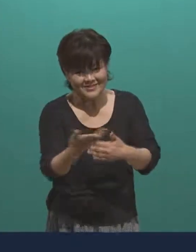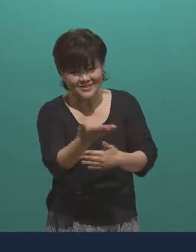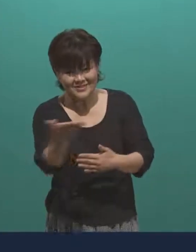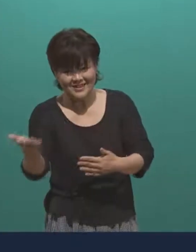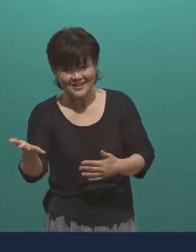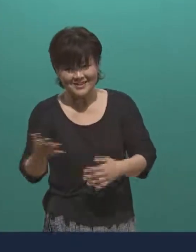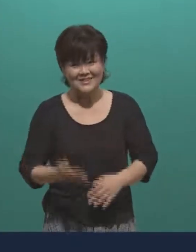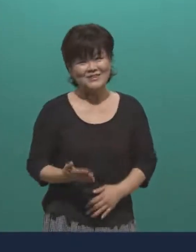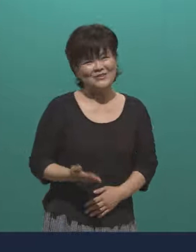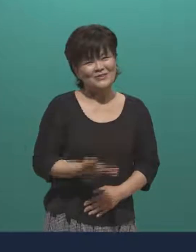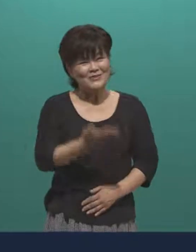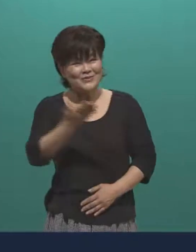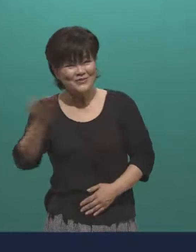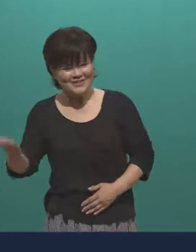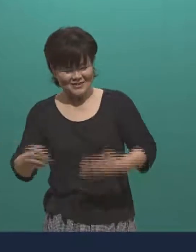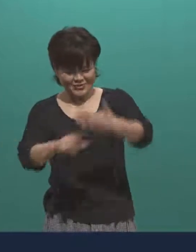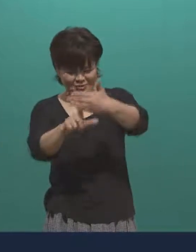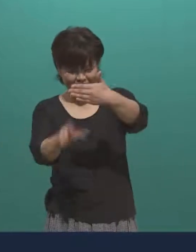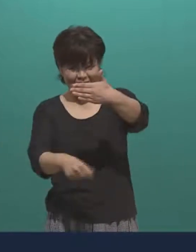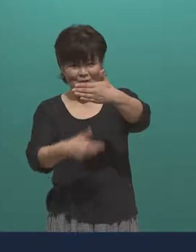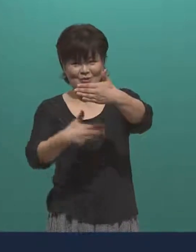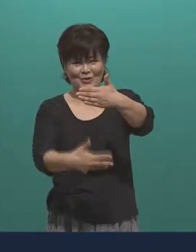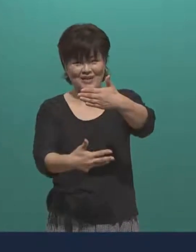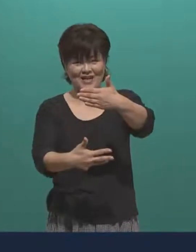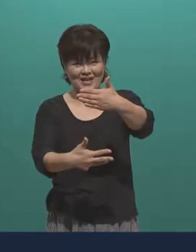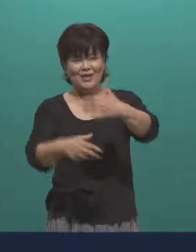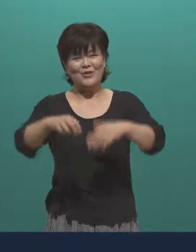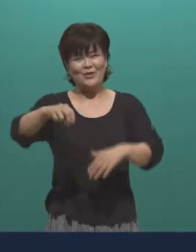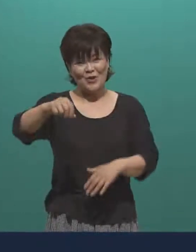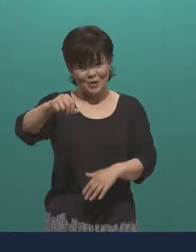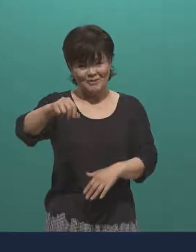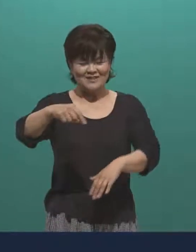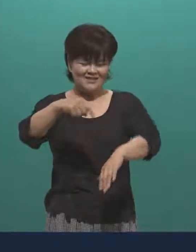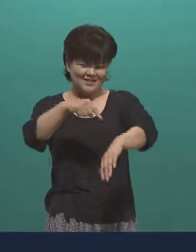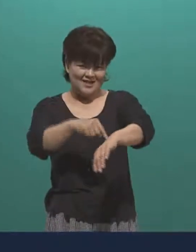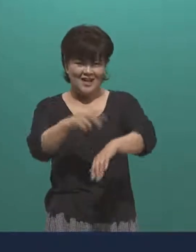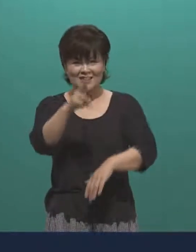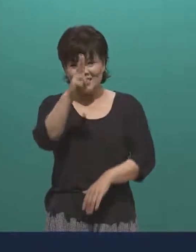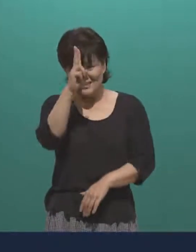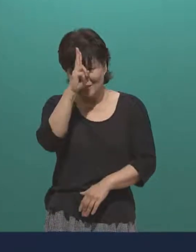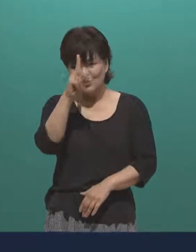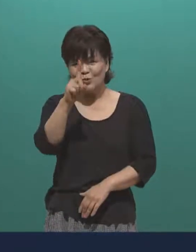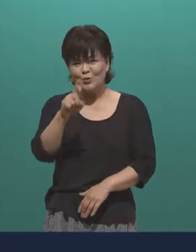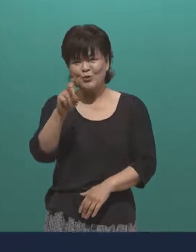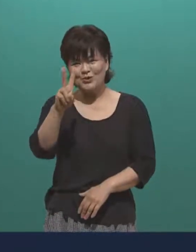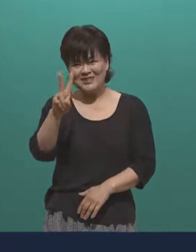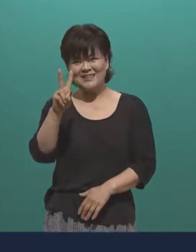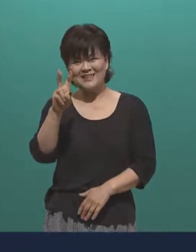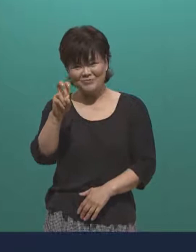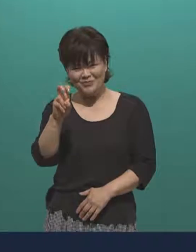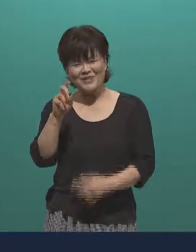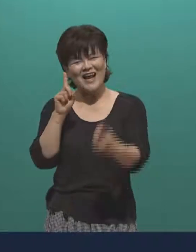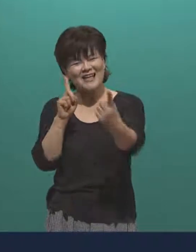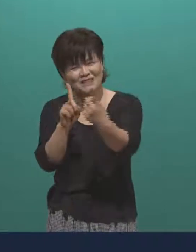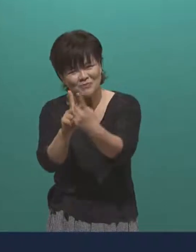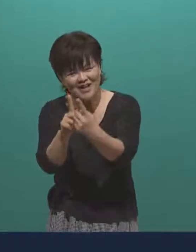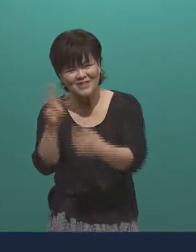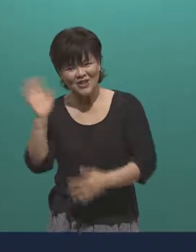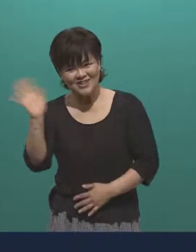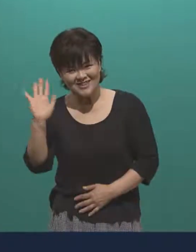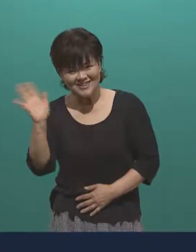いかがでしたでしょうか。それでは次回9月8日土曜日昼12時20分にお会いしましょう。